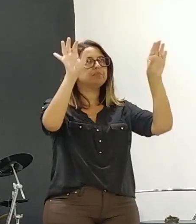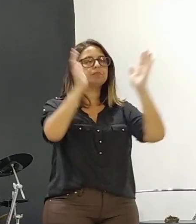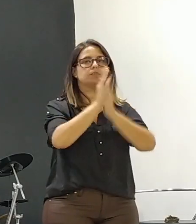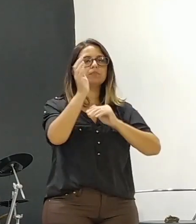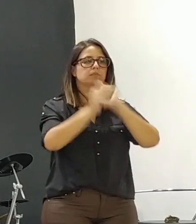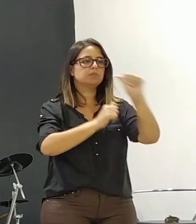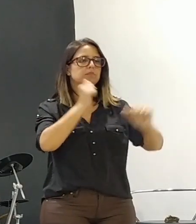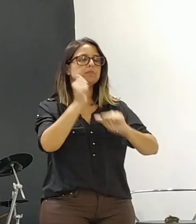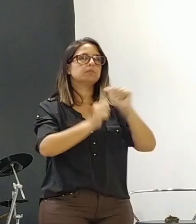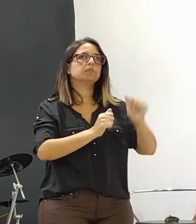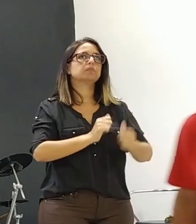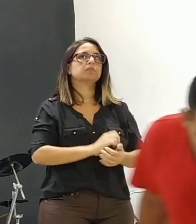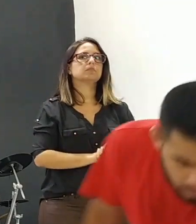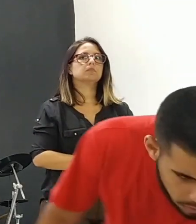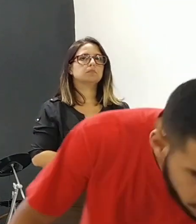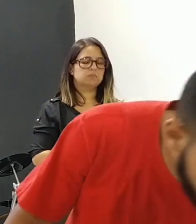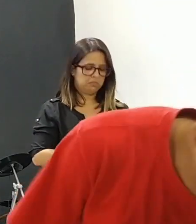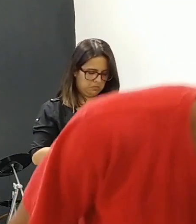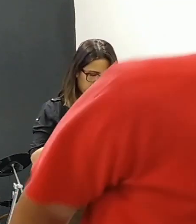céu. Aleluia.